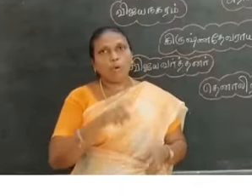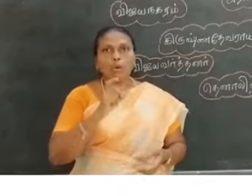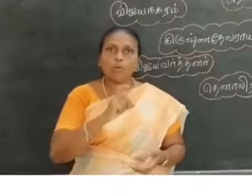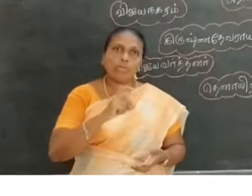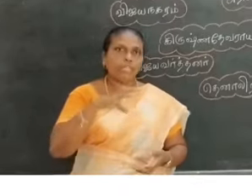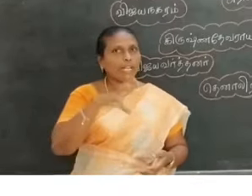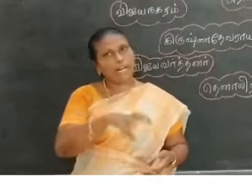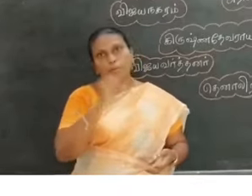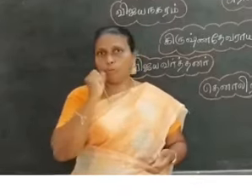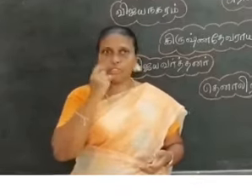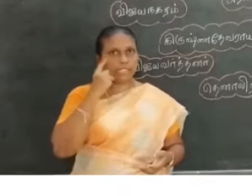போல குருவி